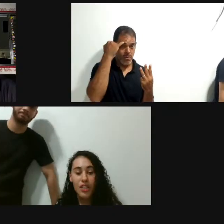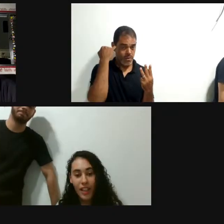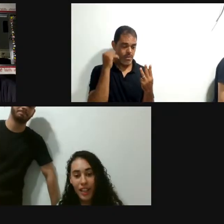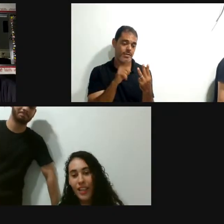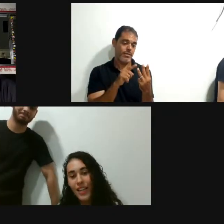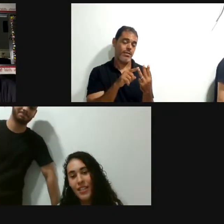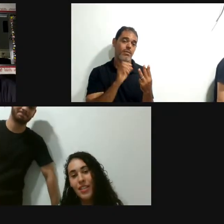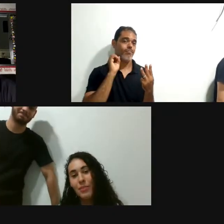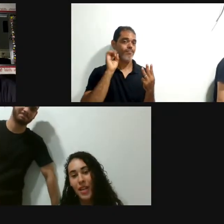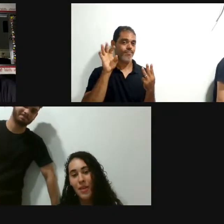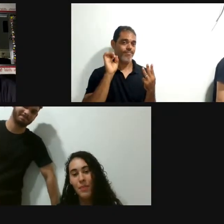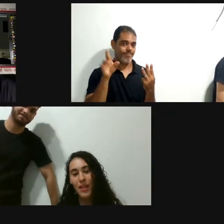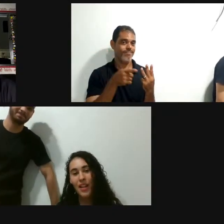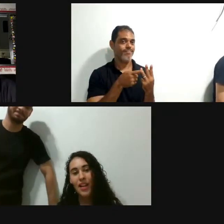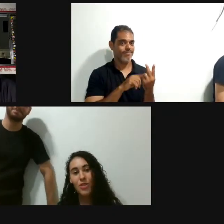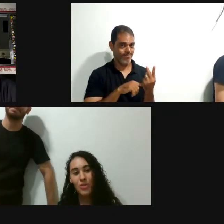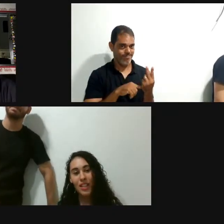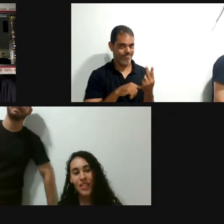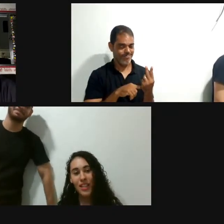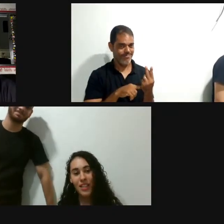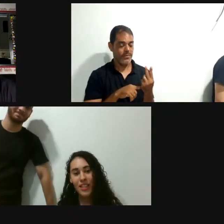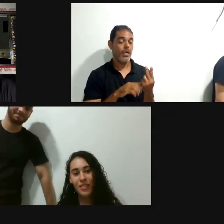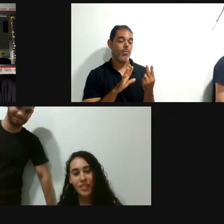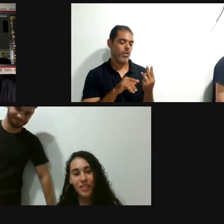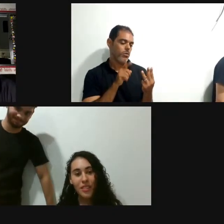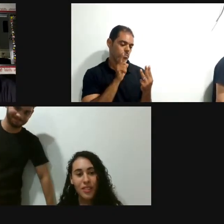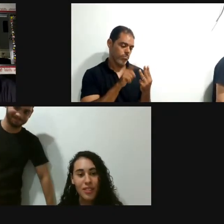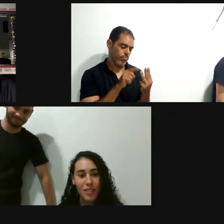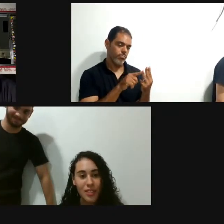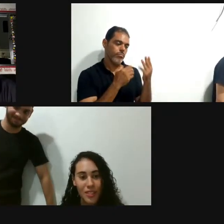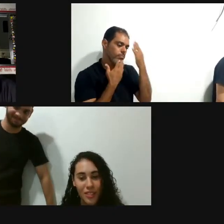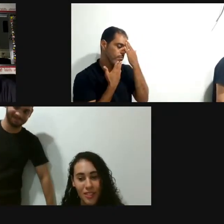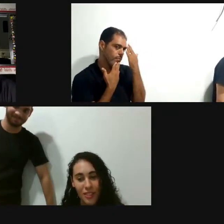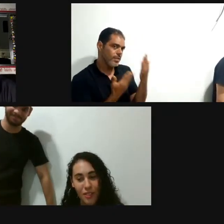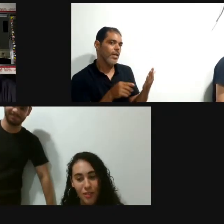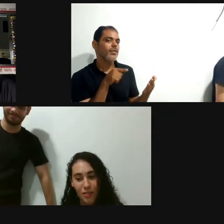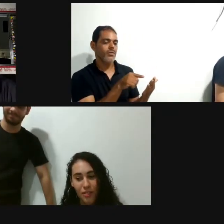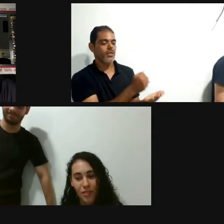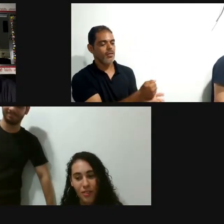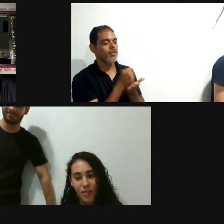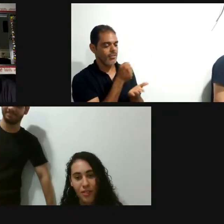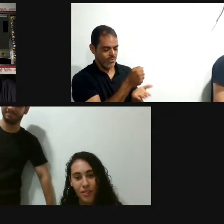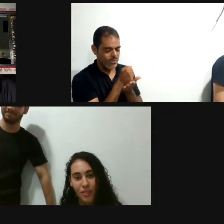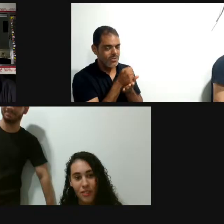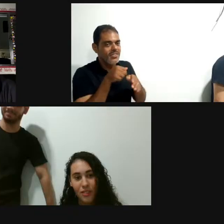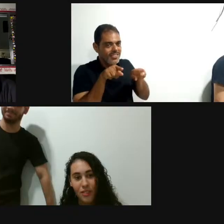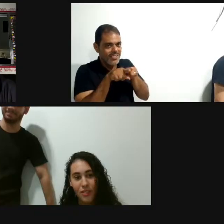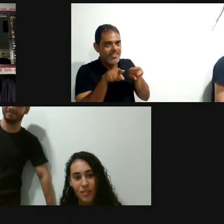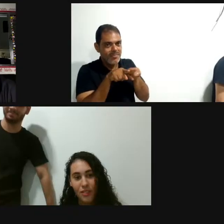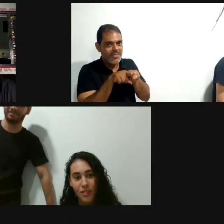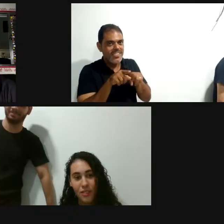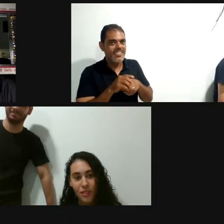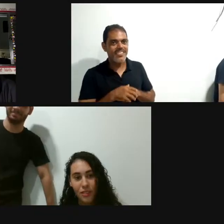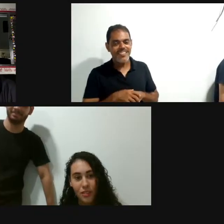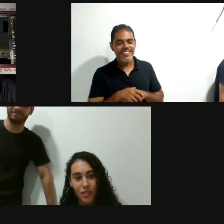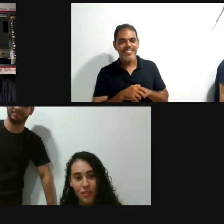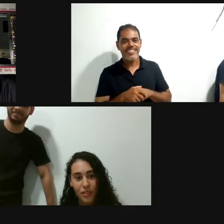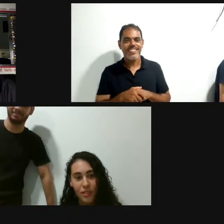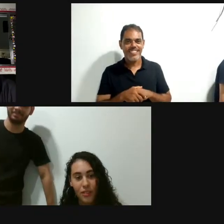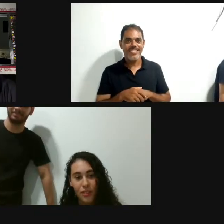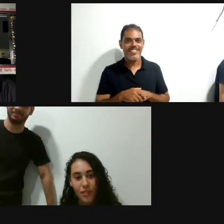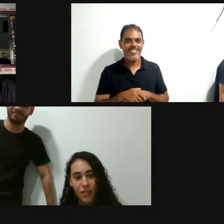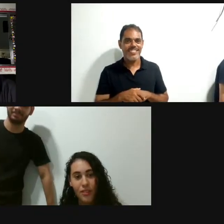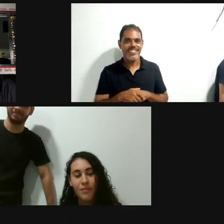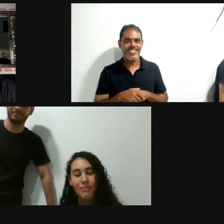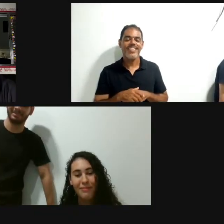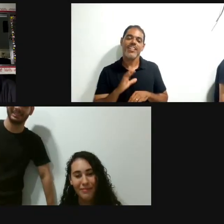gente agradece também pela ajuda dele. Com certeza. Obrigado aí, Jean, também, viu? Teve um imprevisto, mas